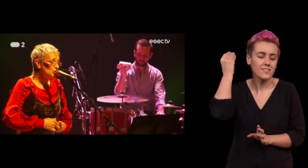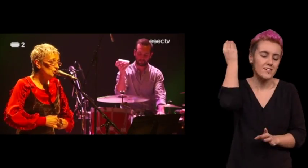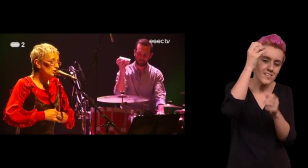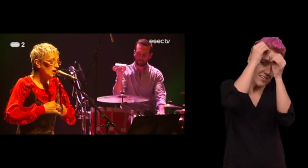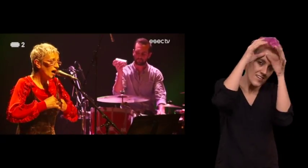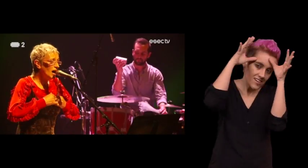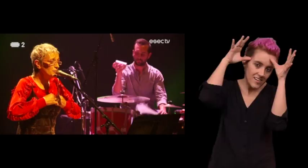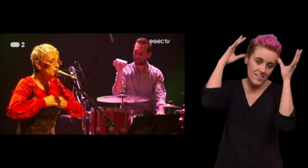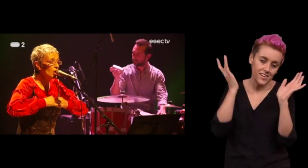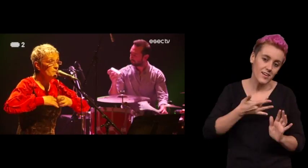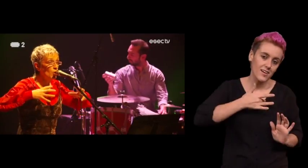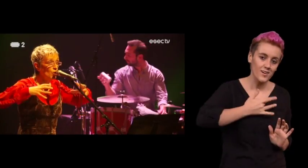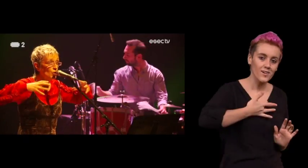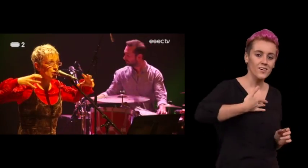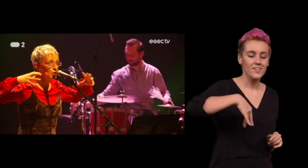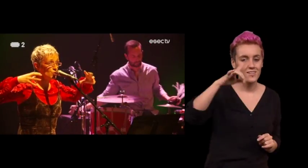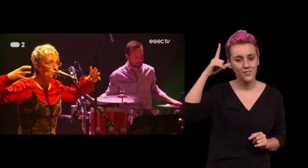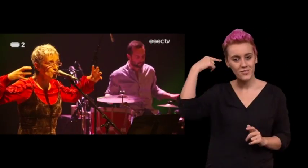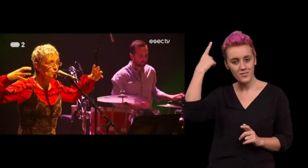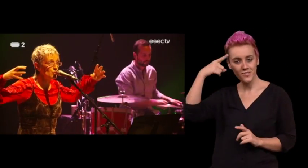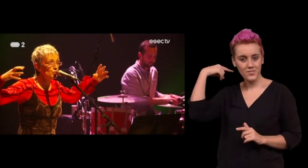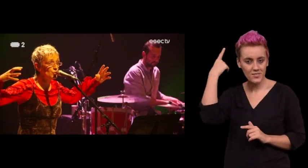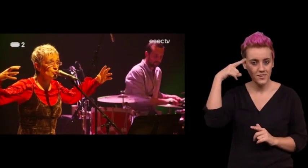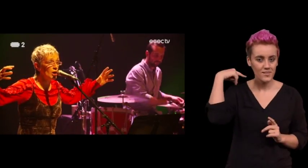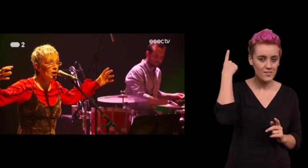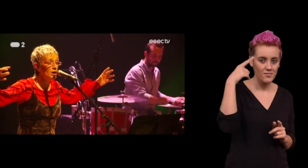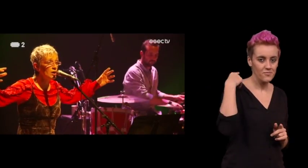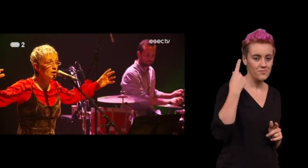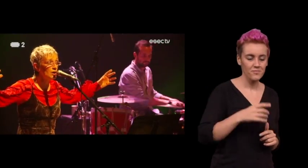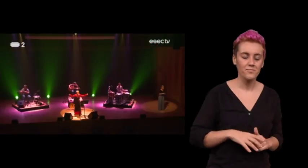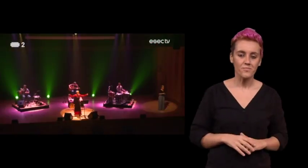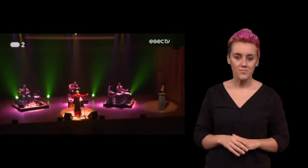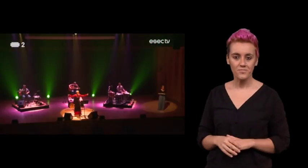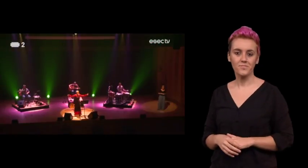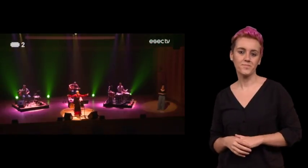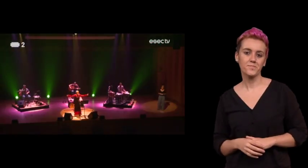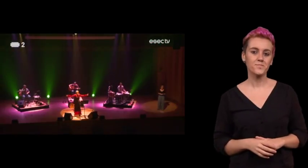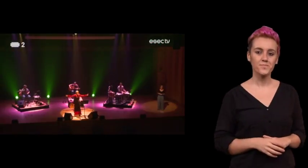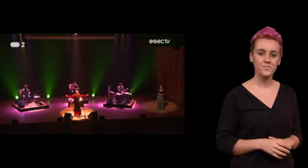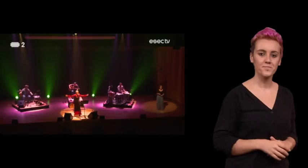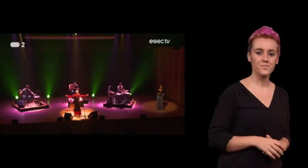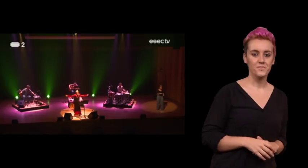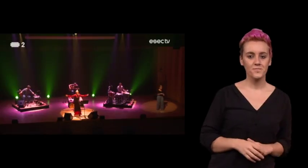parte que lhe cabe de amor e loucura.